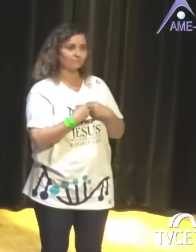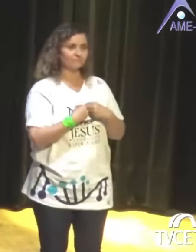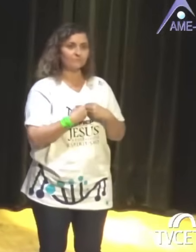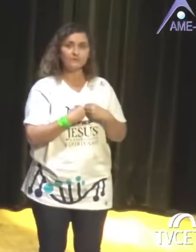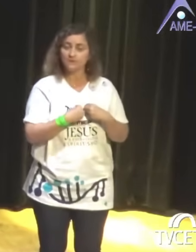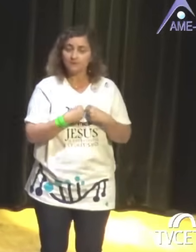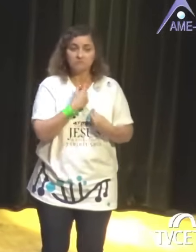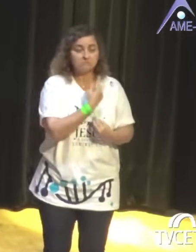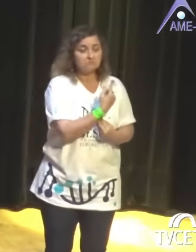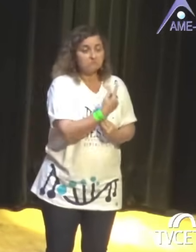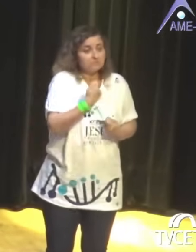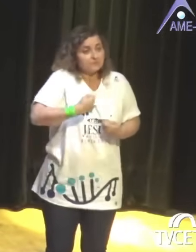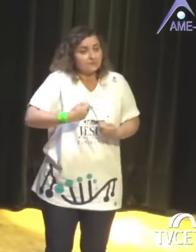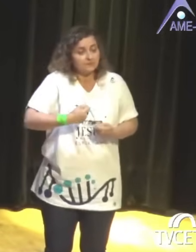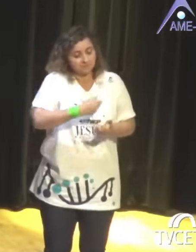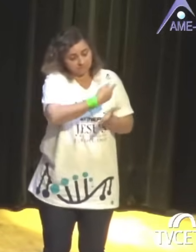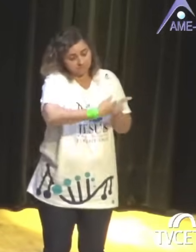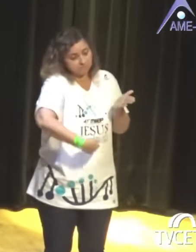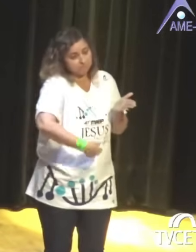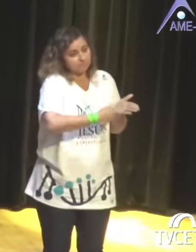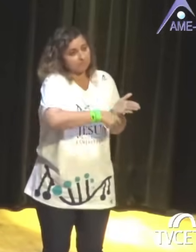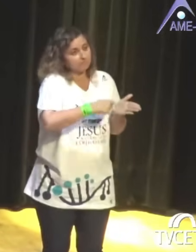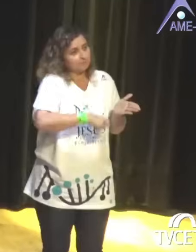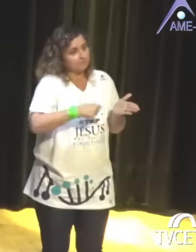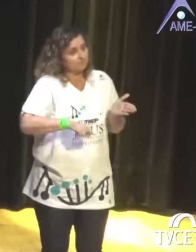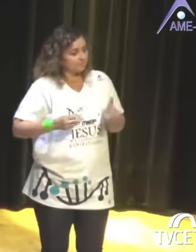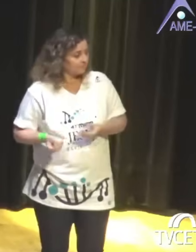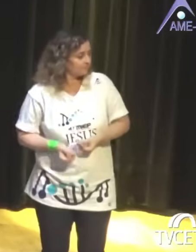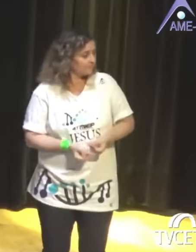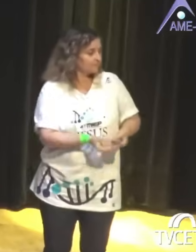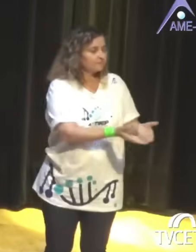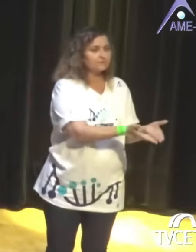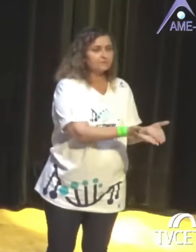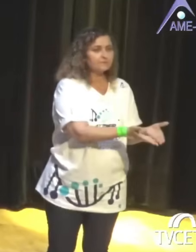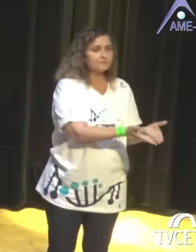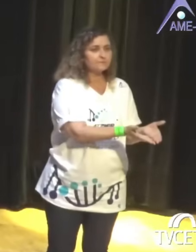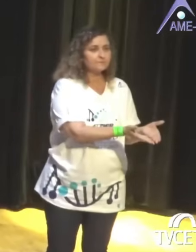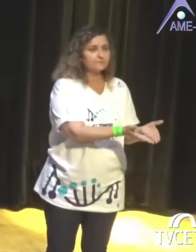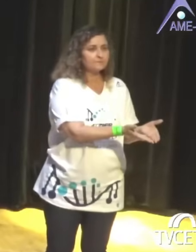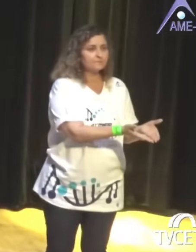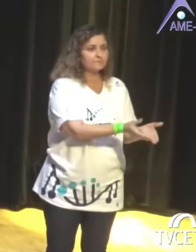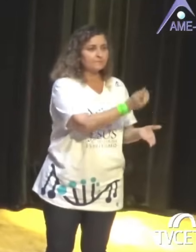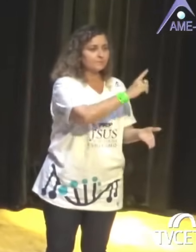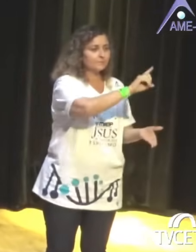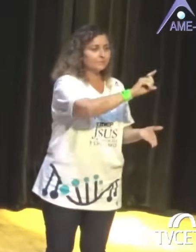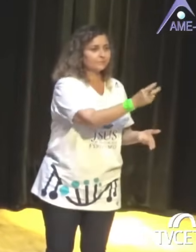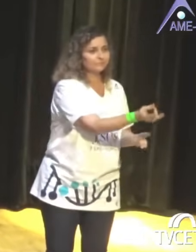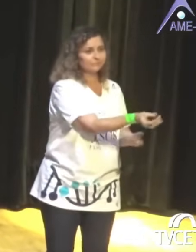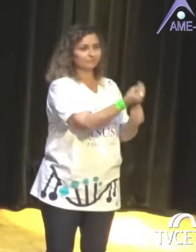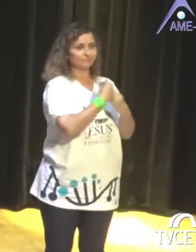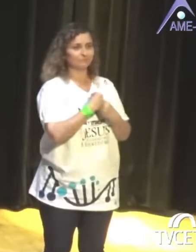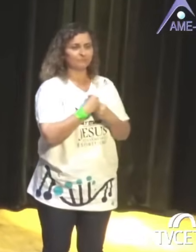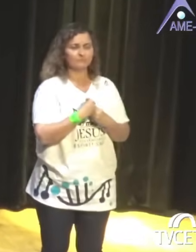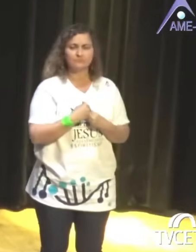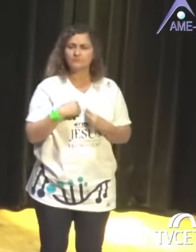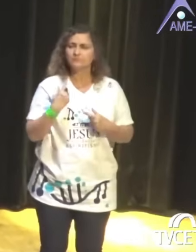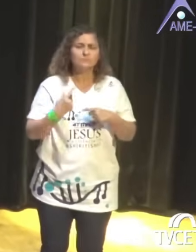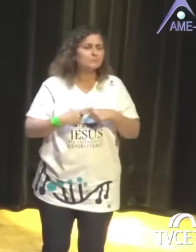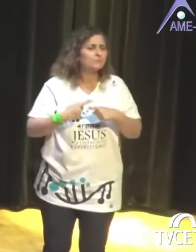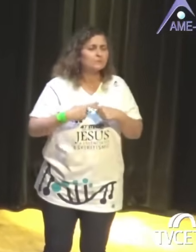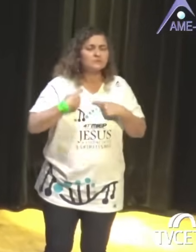para esculápio deixava lá bom onde que eu quero chegar